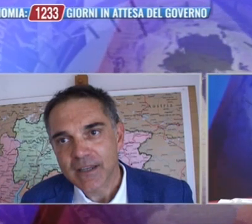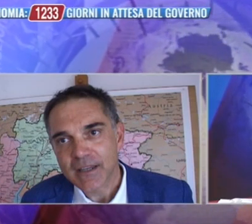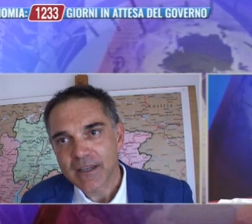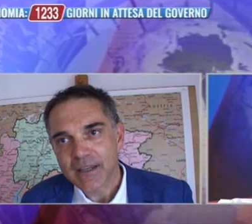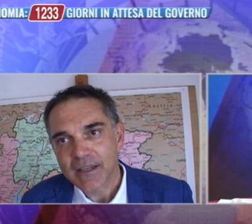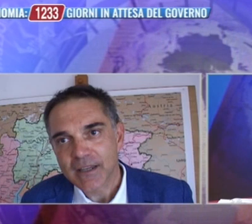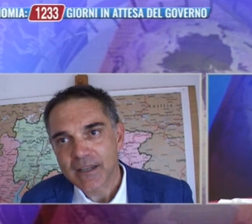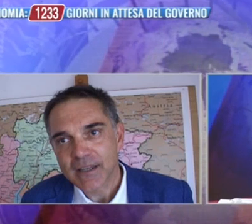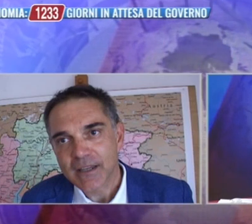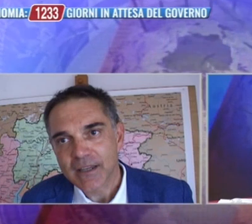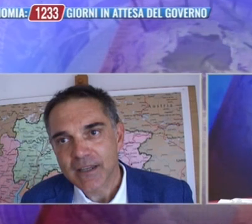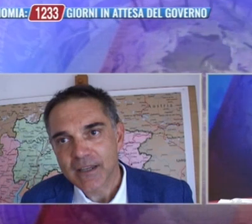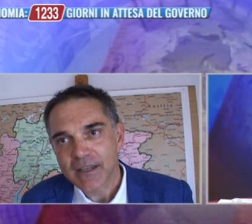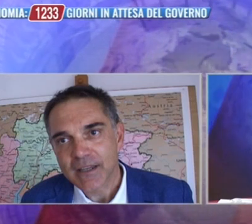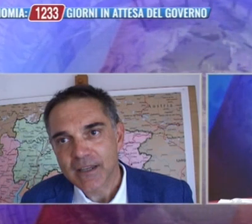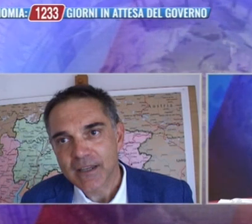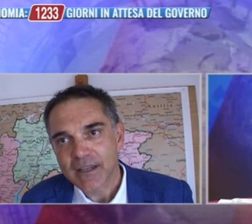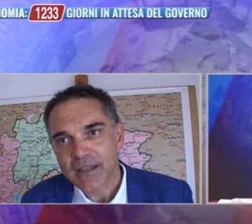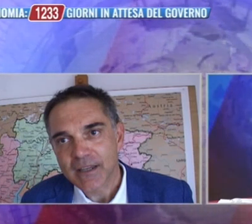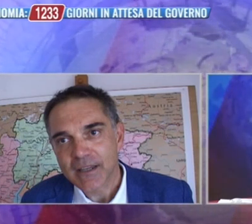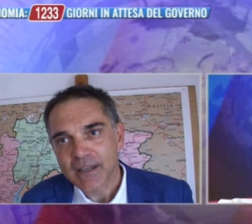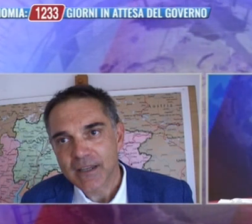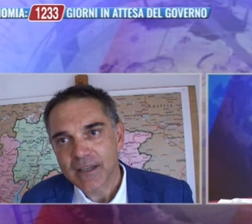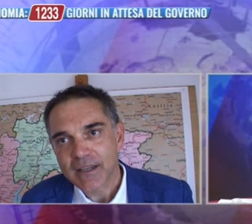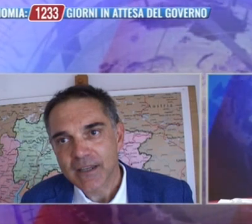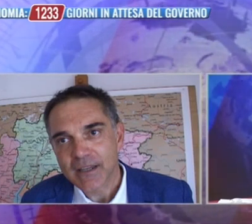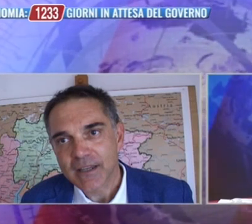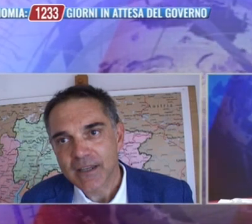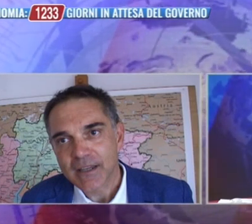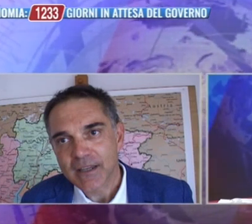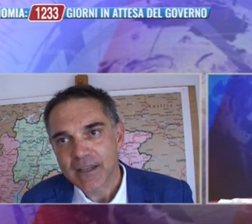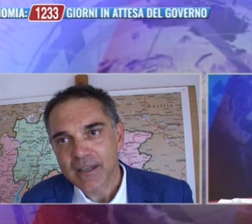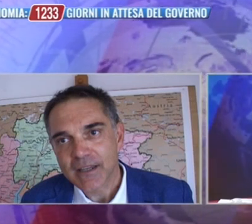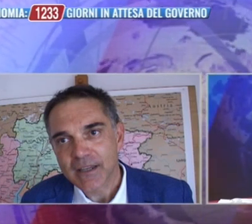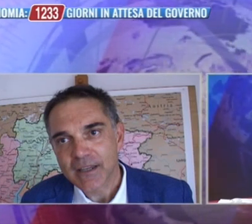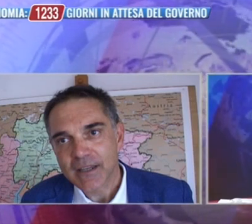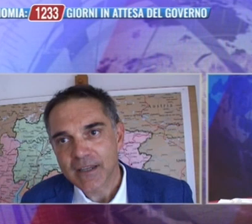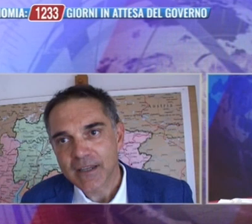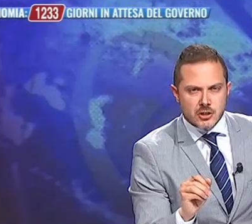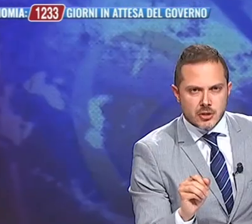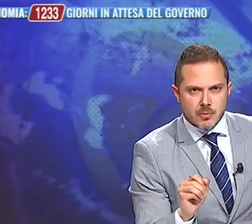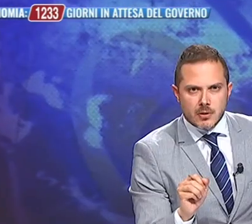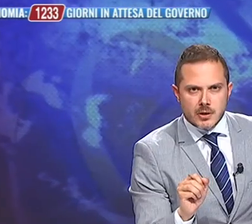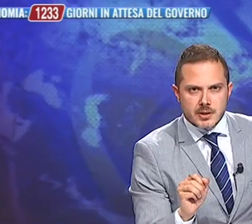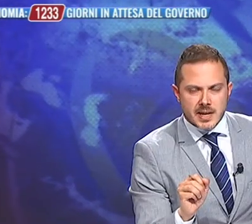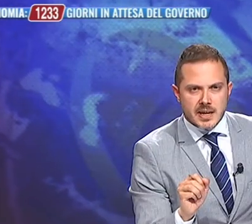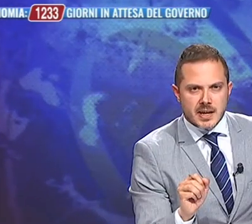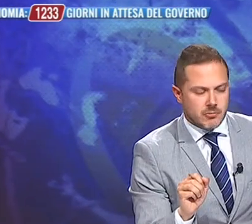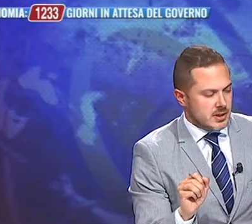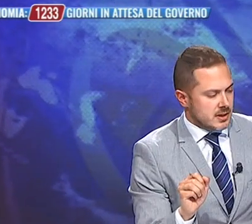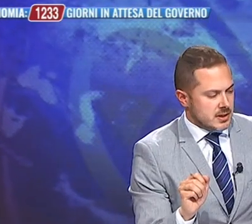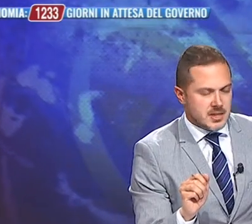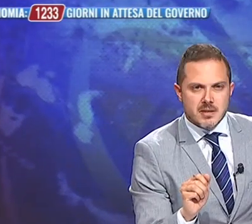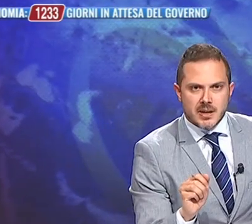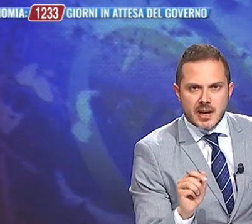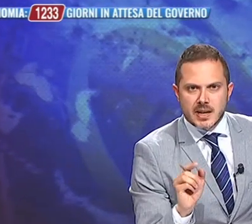ci riaggiorniamo su questo tema, io la ringrazio davvero per il suo intervento, è arrivato con anticipo Zaia